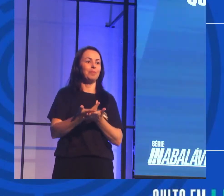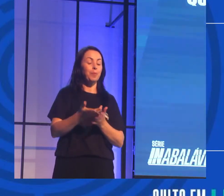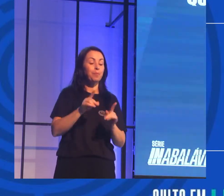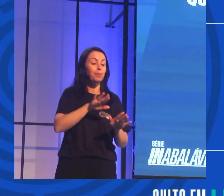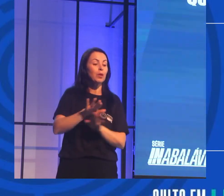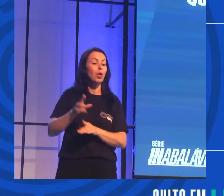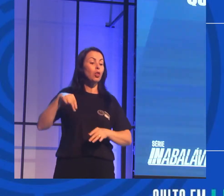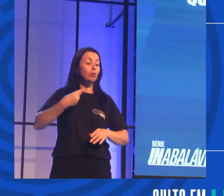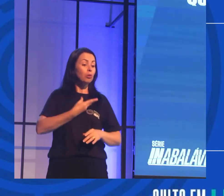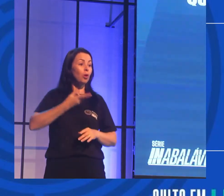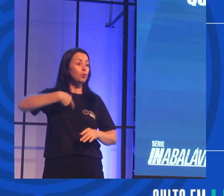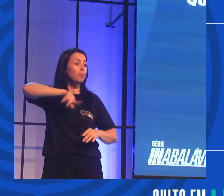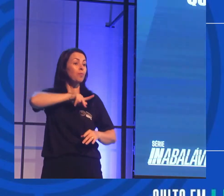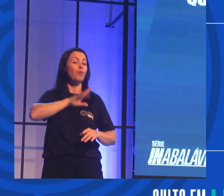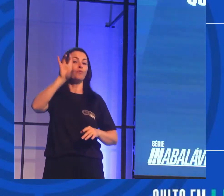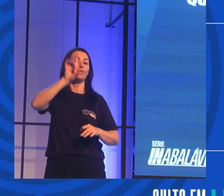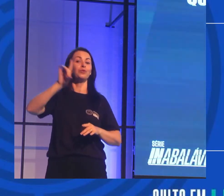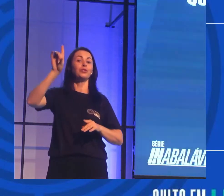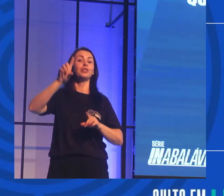fazemos.